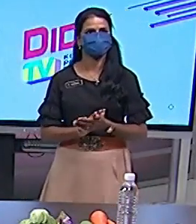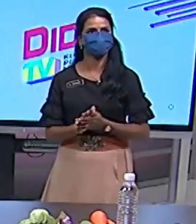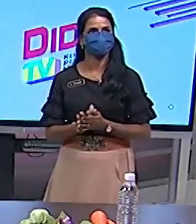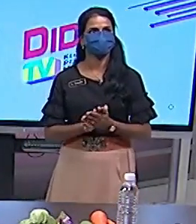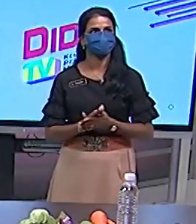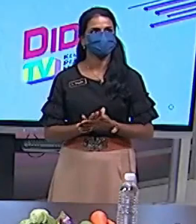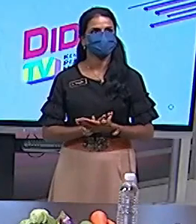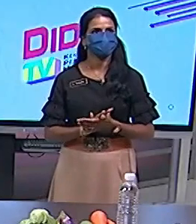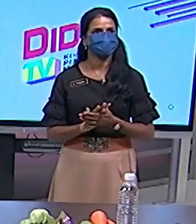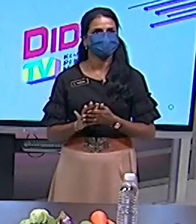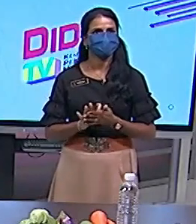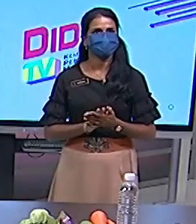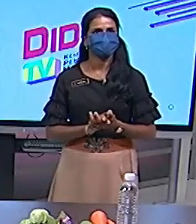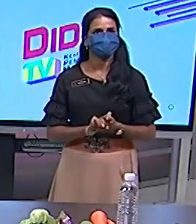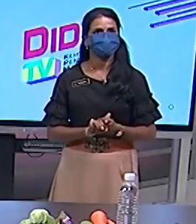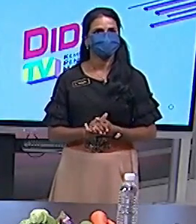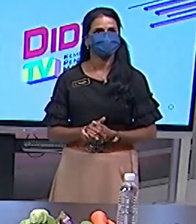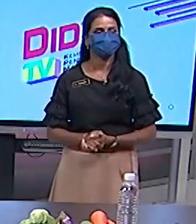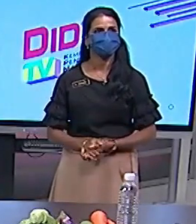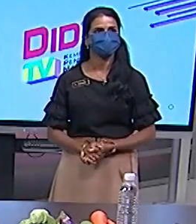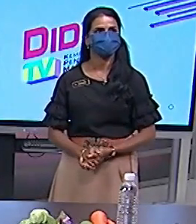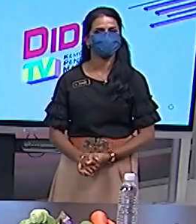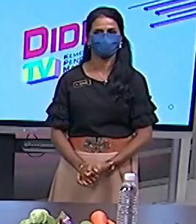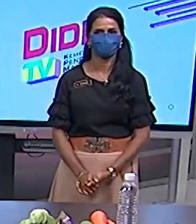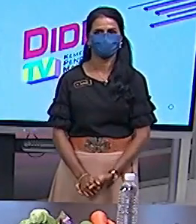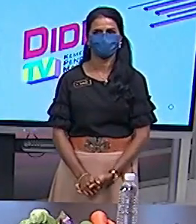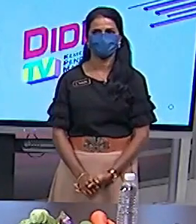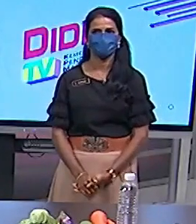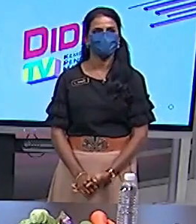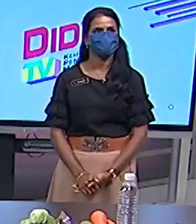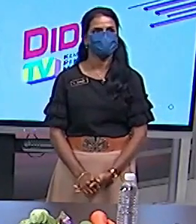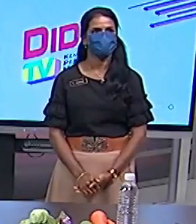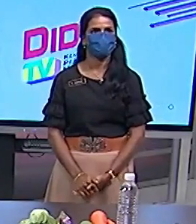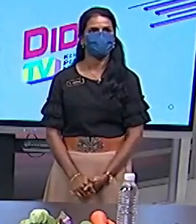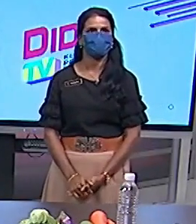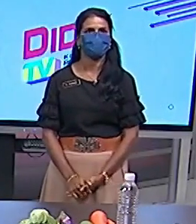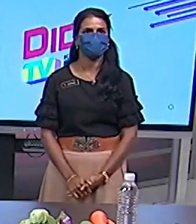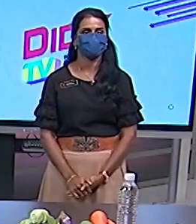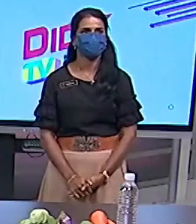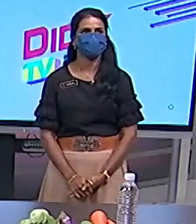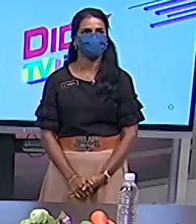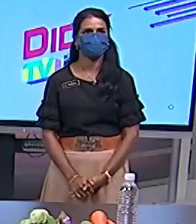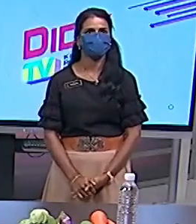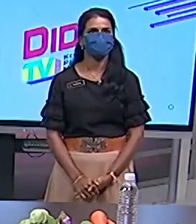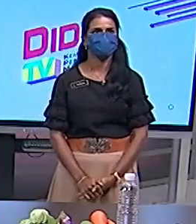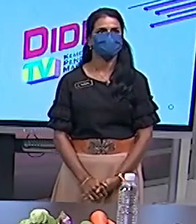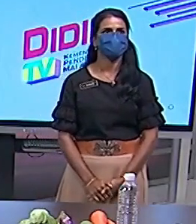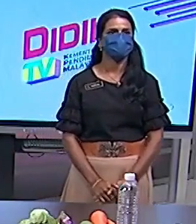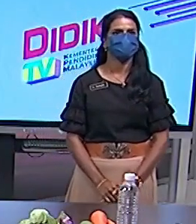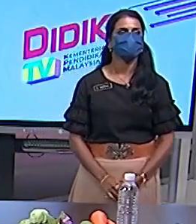Okey, itu dia. Baik, alah comelnya. Okey, kita berkenalan dengan adik Chua